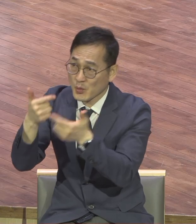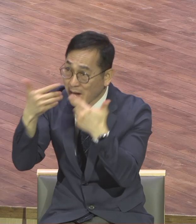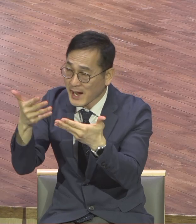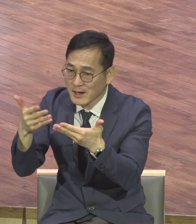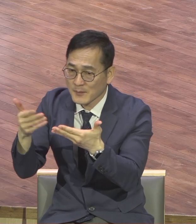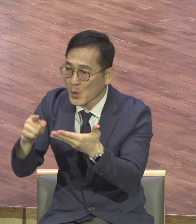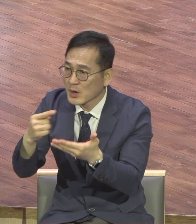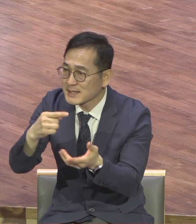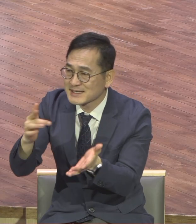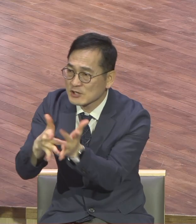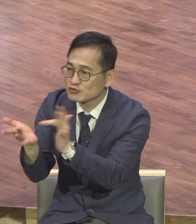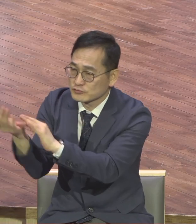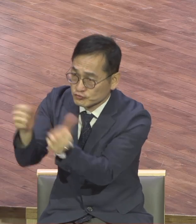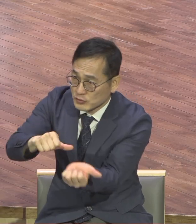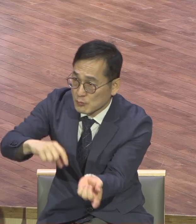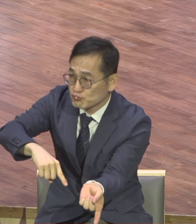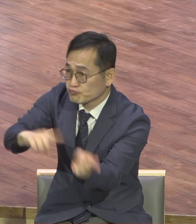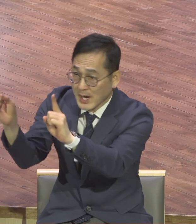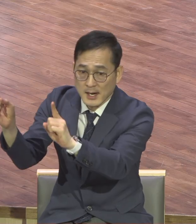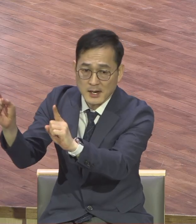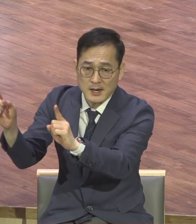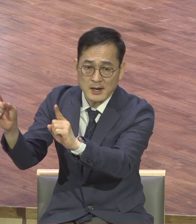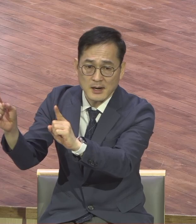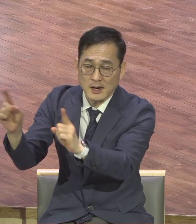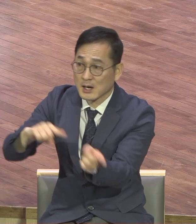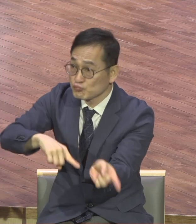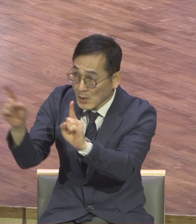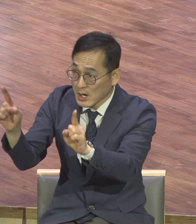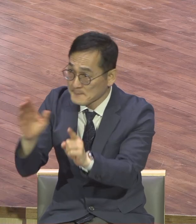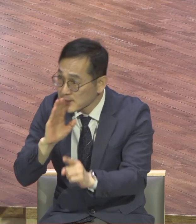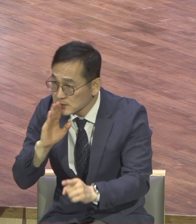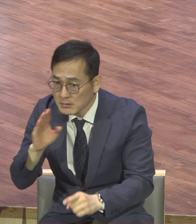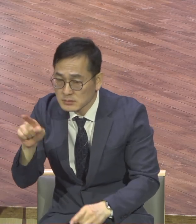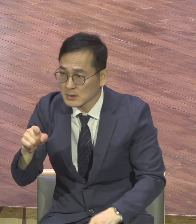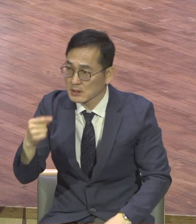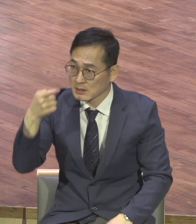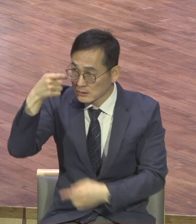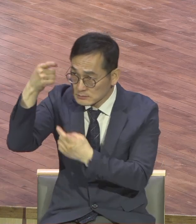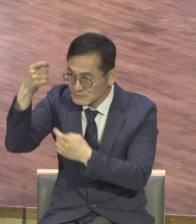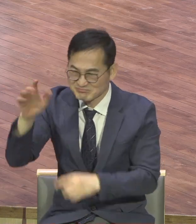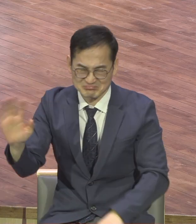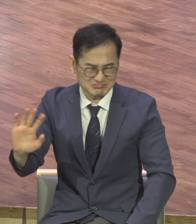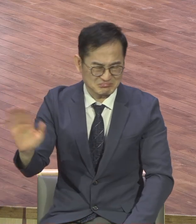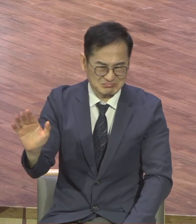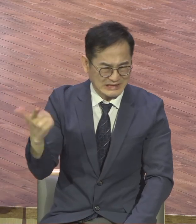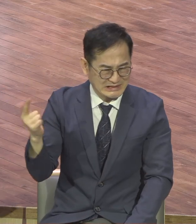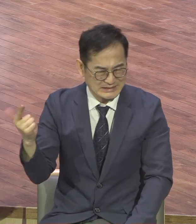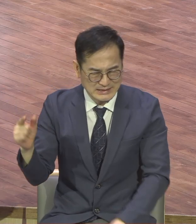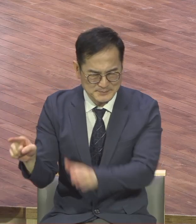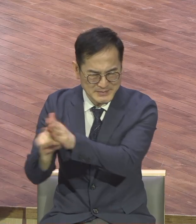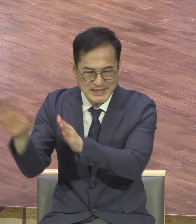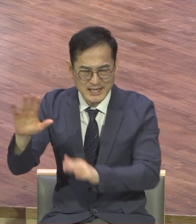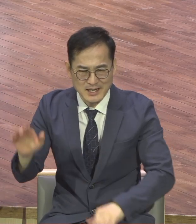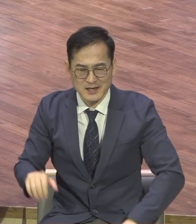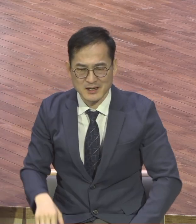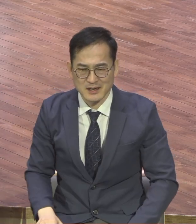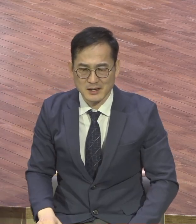부활하심을 이 자체를 인정하지 않고 가리려고 숨기려고 아니다라고 거짓말하려고 끊임없이